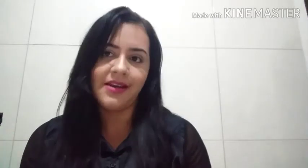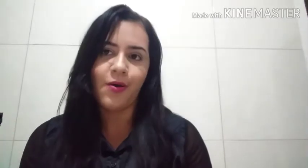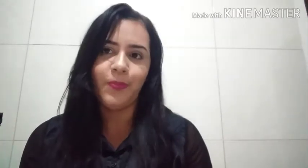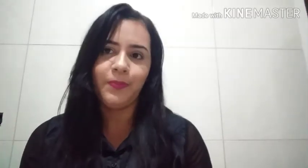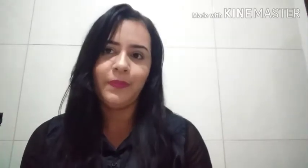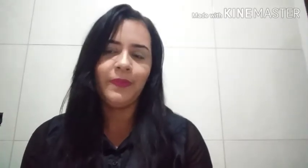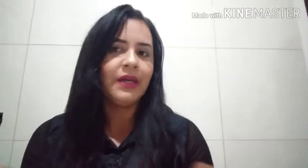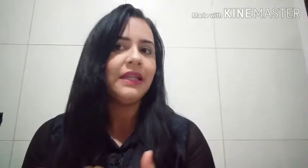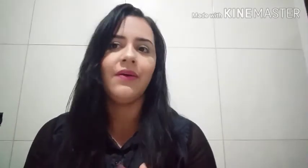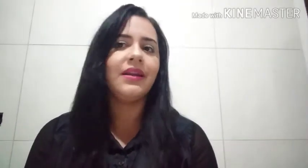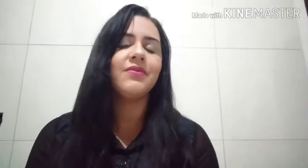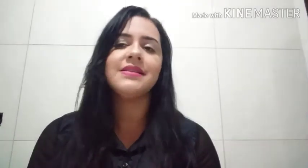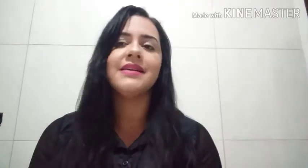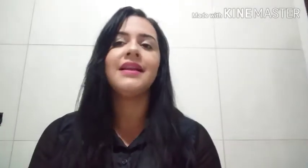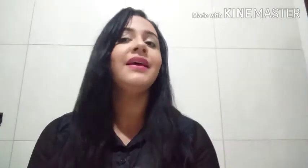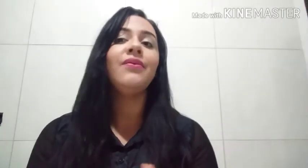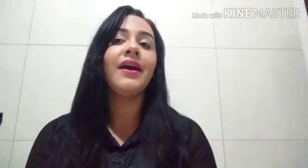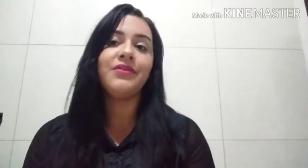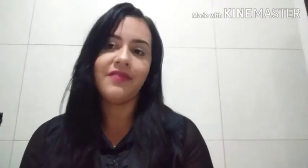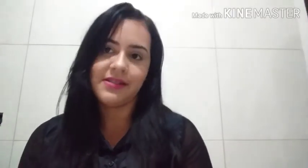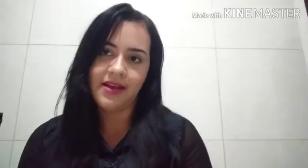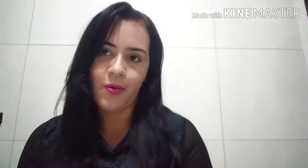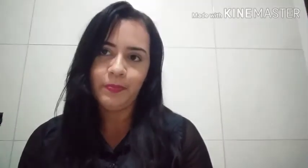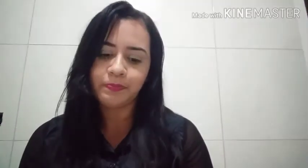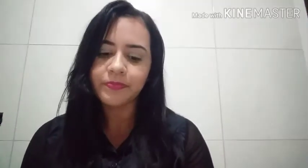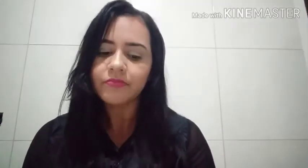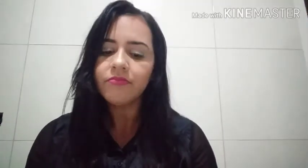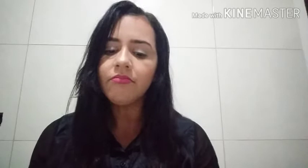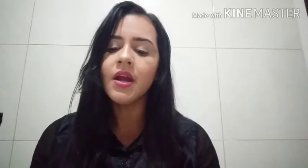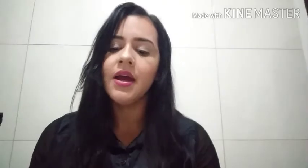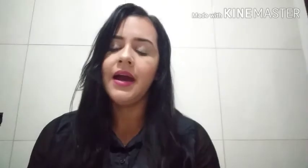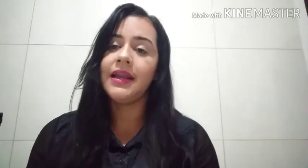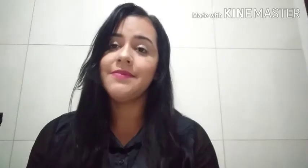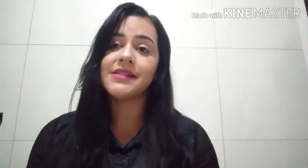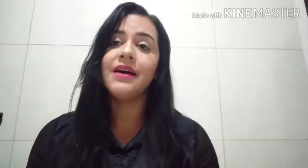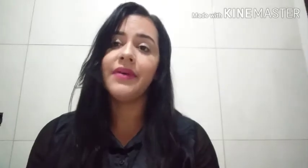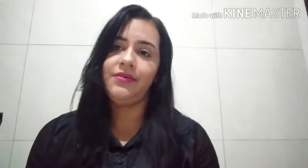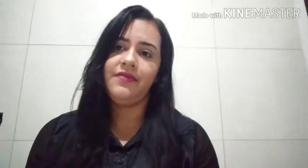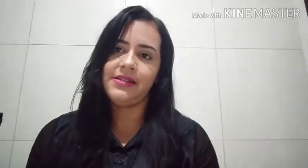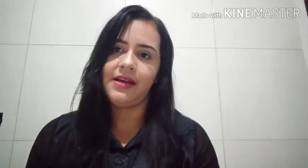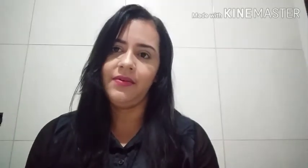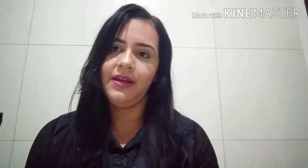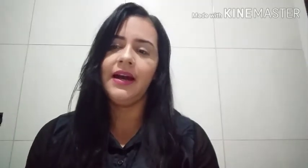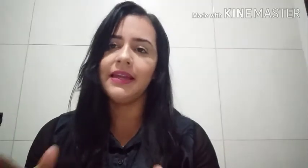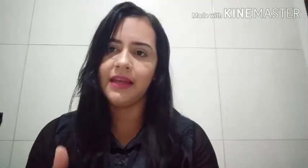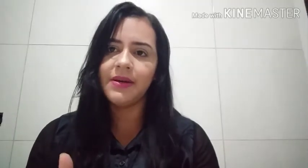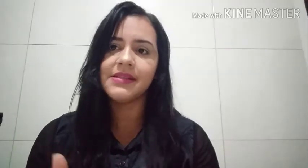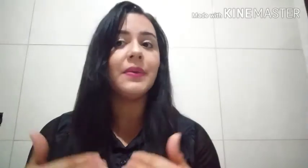universal. Não, a língua de sinais ela não é universal. A Libras não é universal, né? A Libras é uma